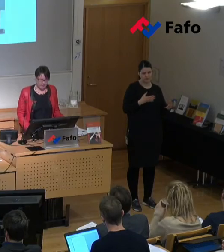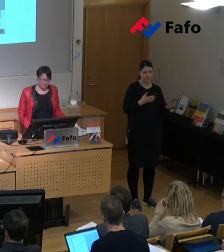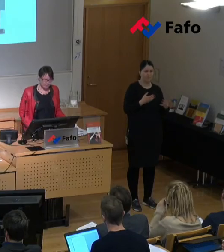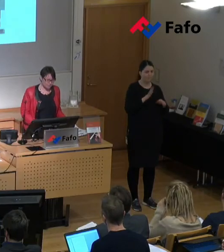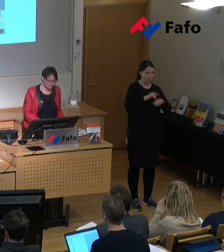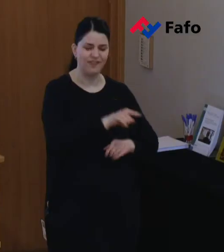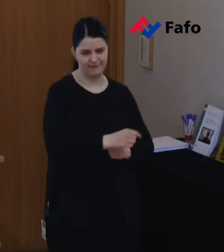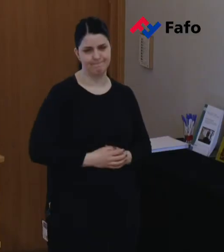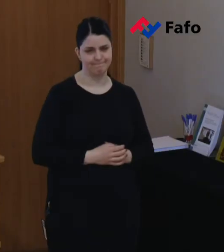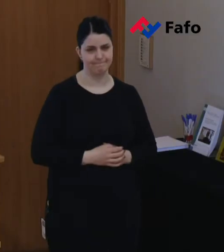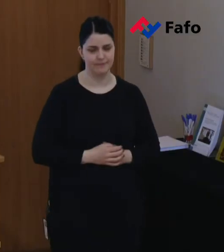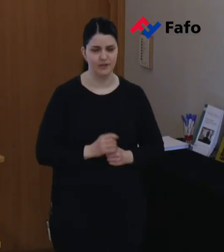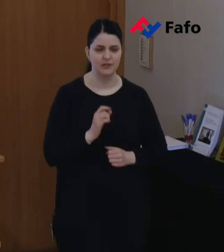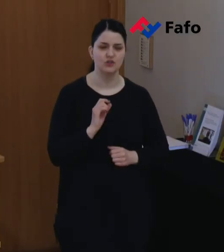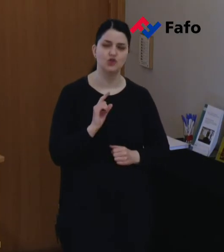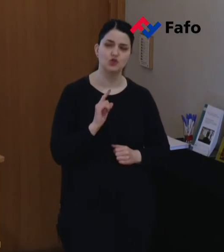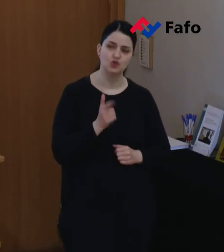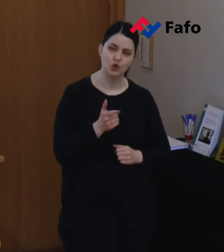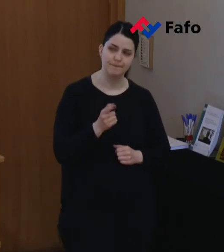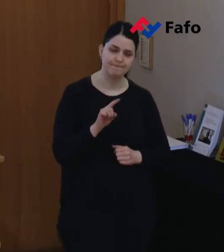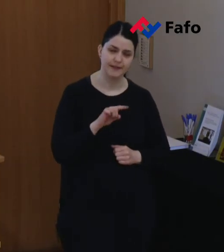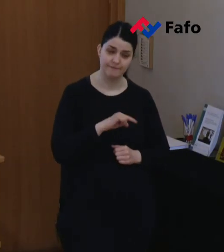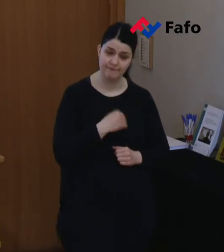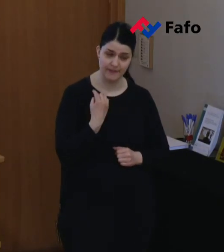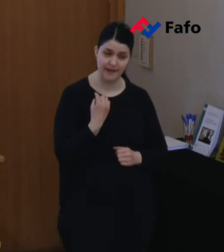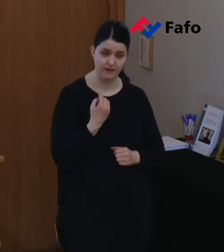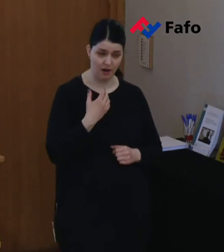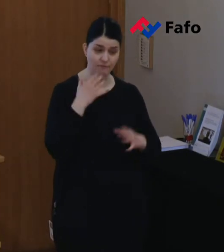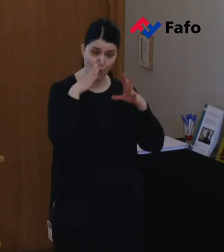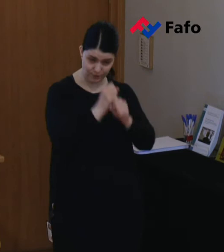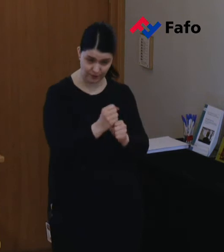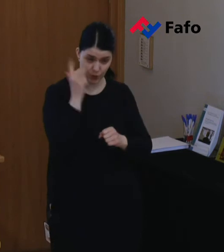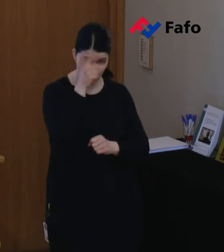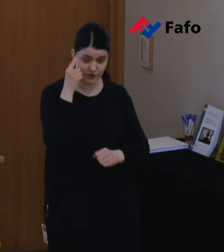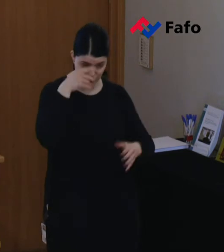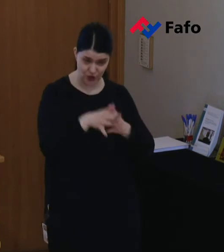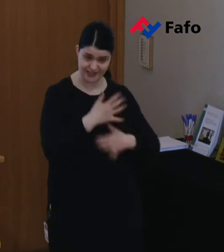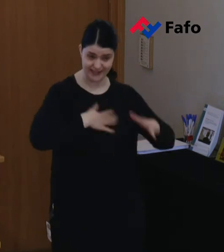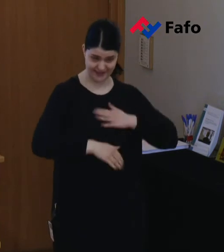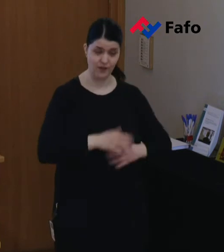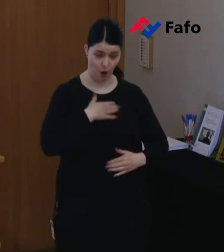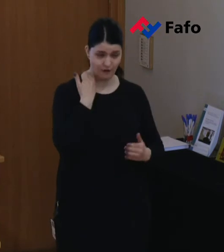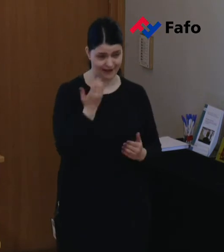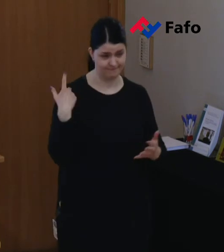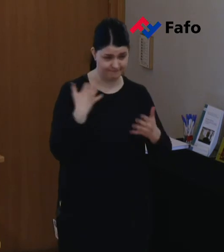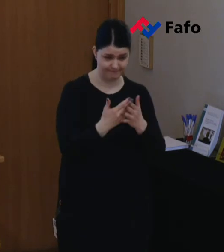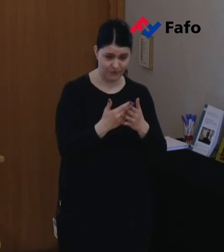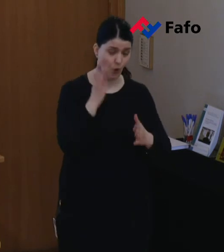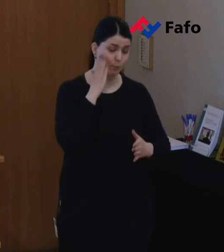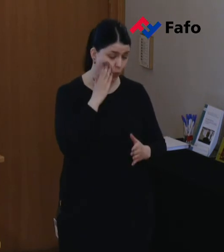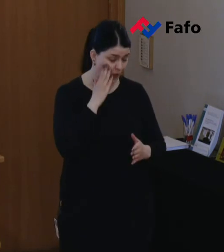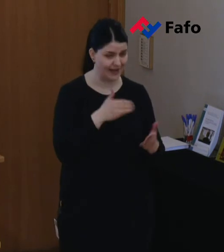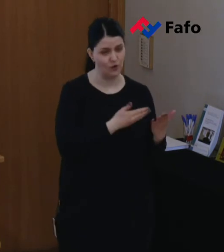det. Fordi at det ikke sånn at vi ikke har vært opptatt av rus og psykisk helse, bolig og tjenester til